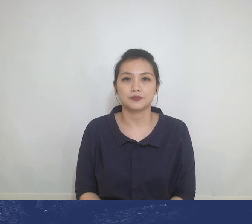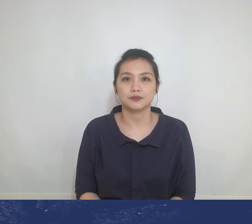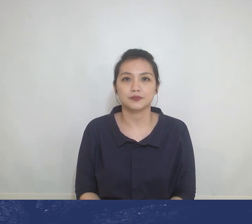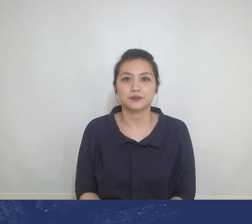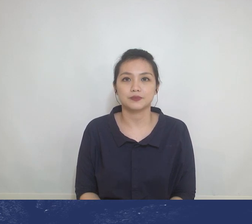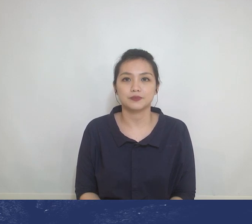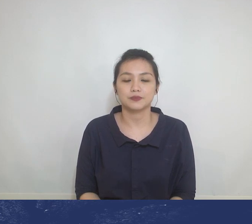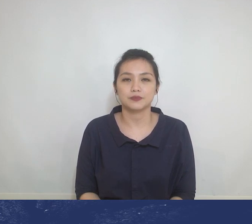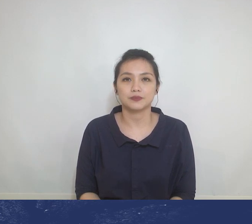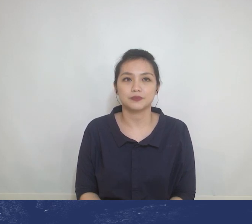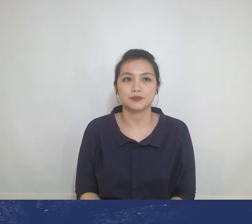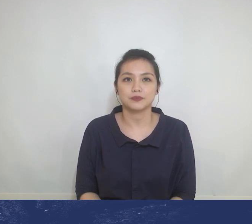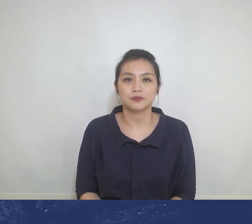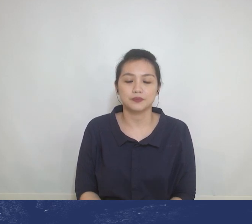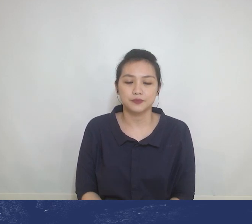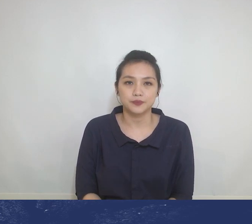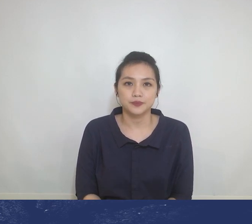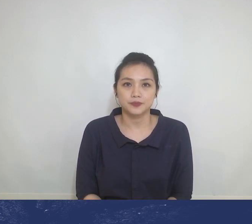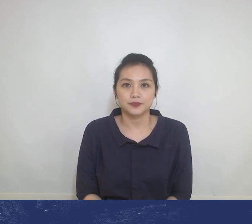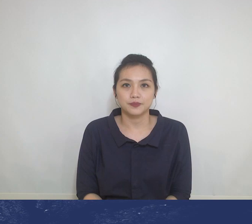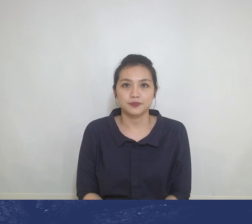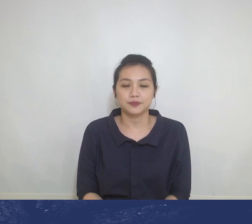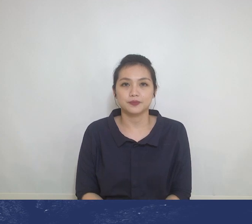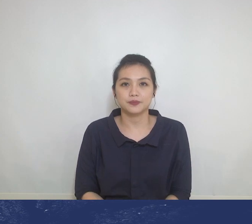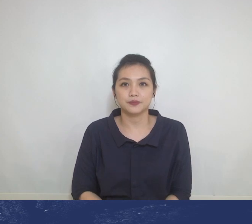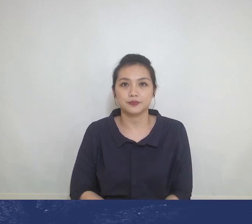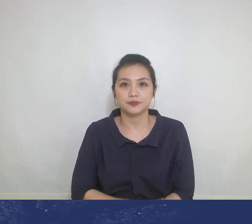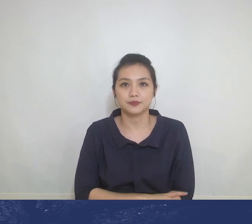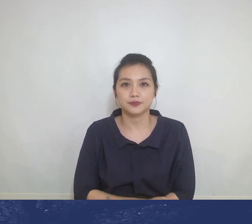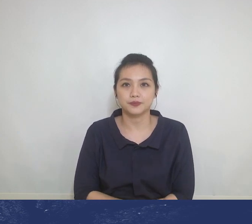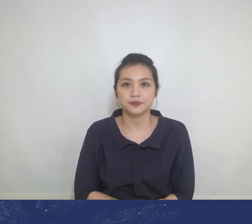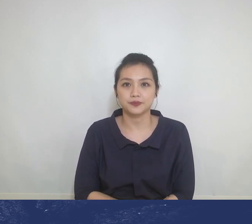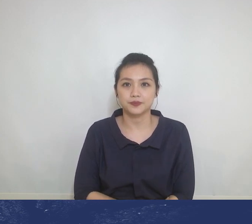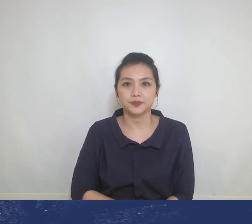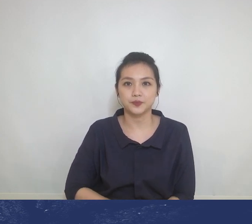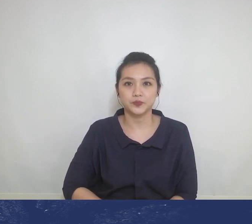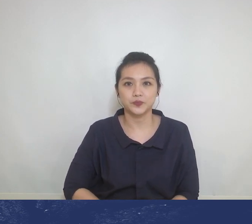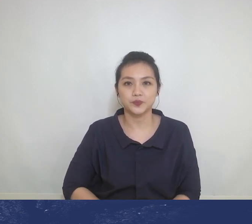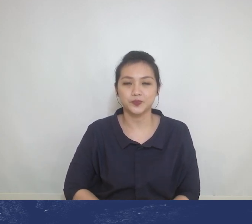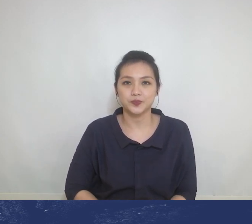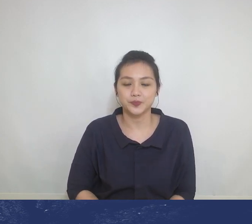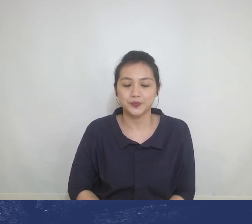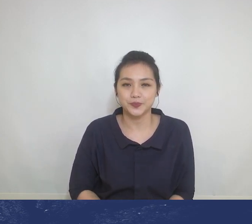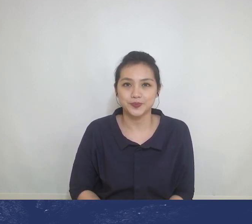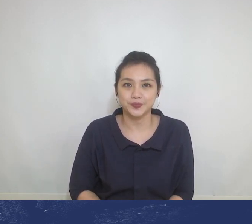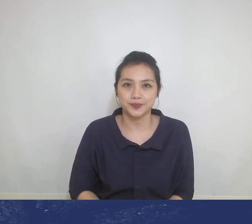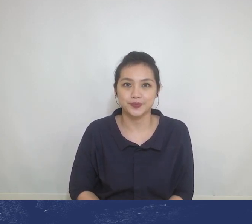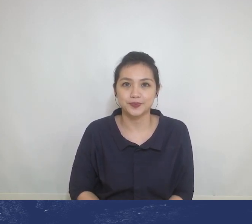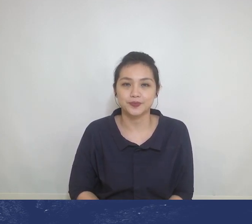di sampingnya dan berfirman, 'Akulah Tuhan, Allah Abraham, nenekmu, dan Allah Ishak.